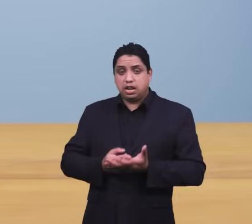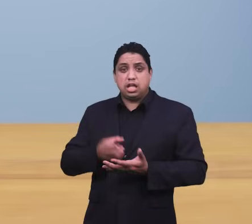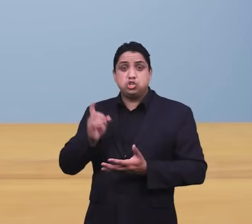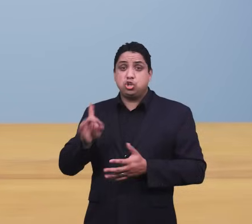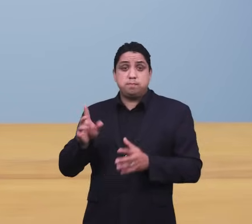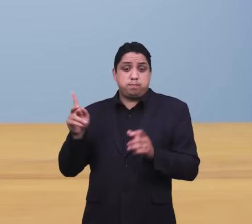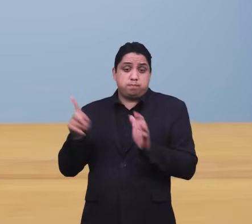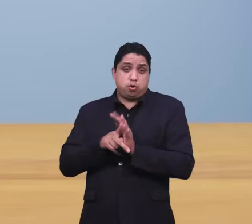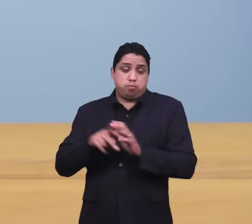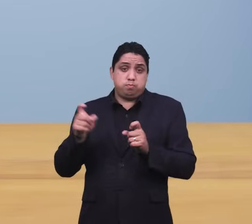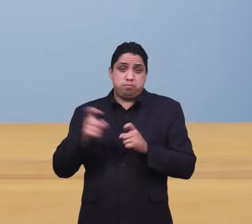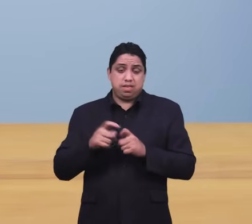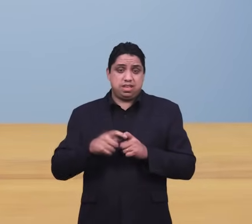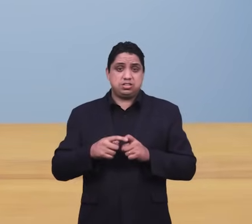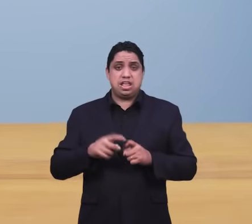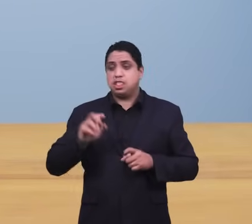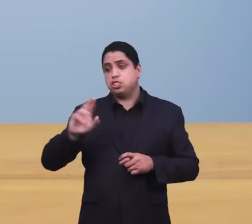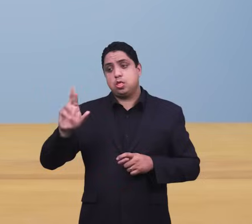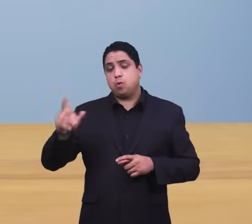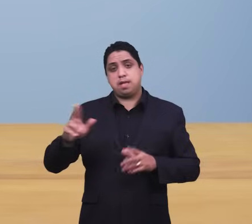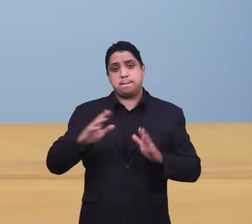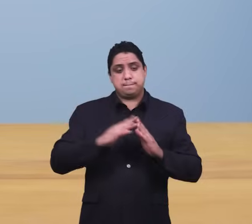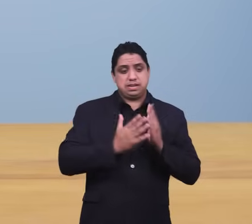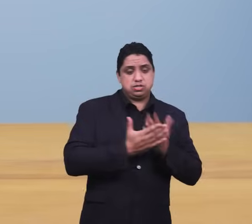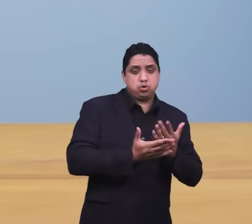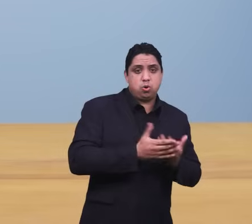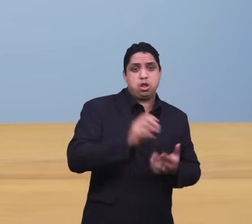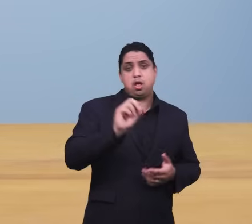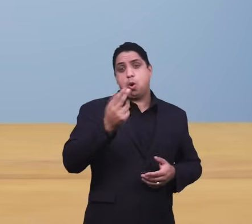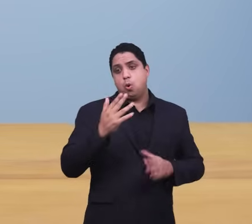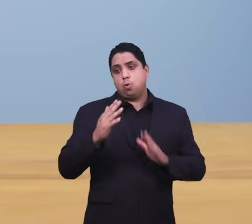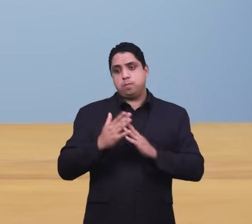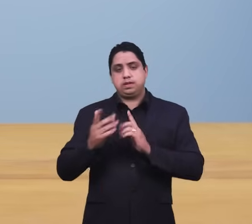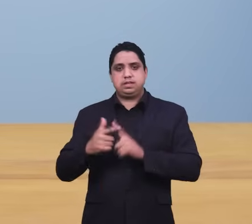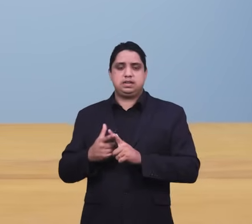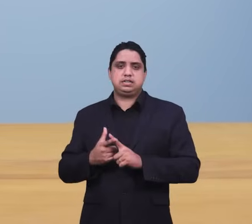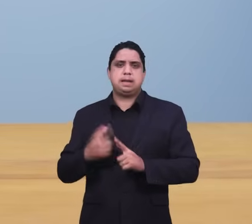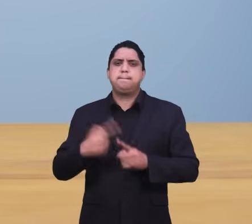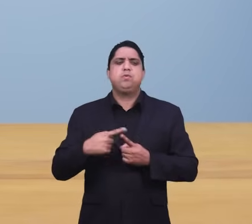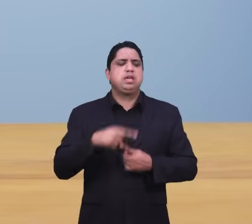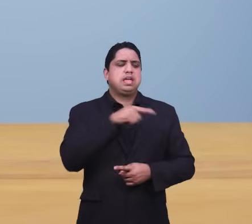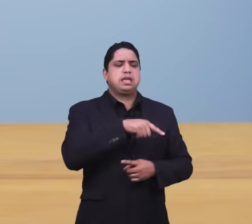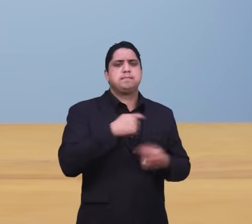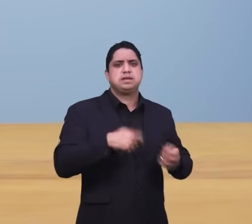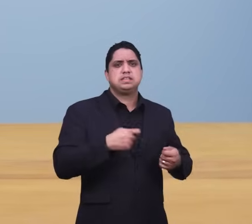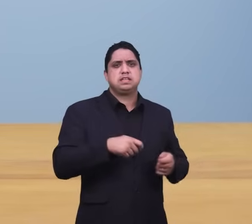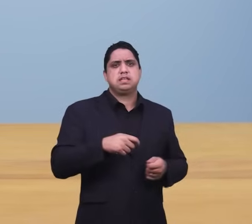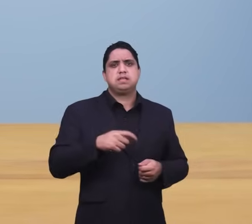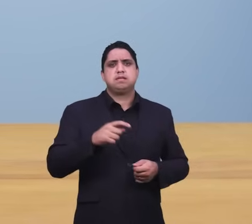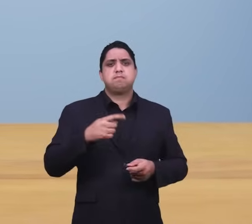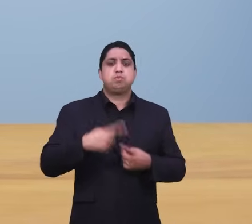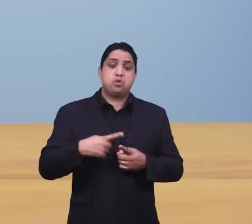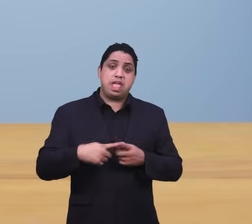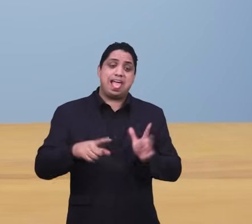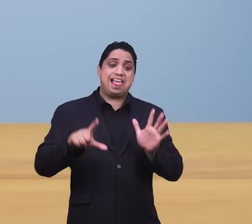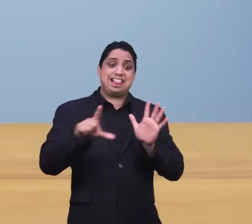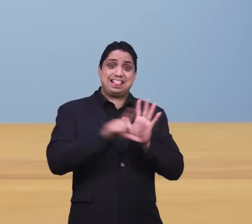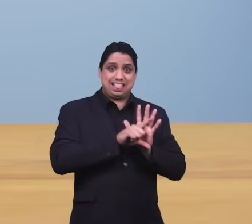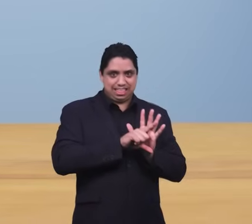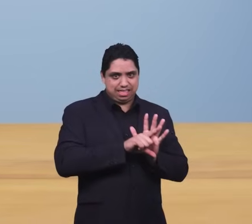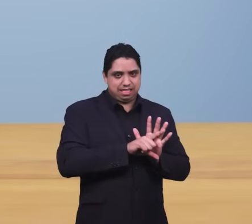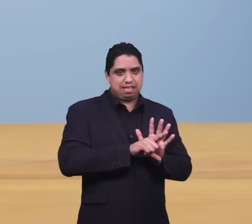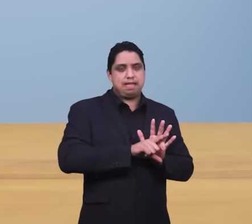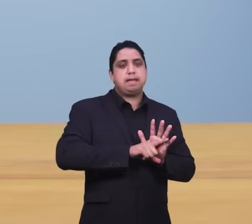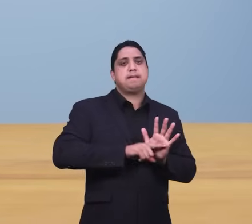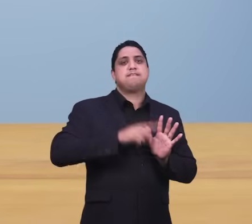para a escola e ele não é para a igreja. Agora, por que a escola precisa? Porque nós temos uma legislação